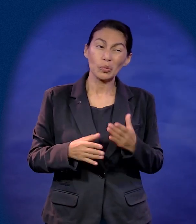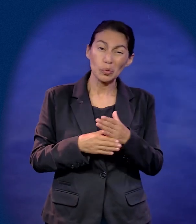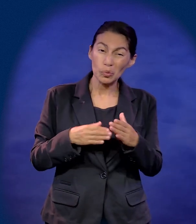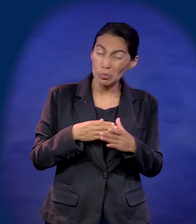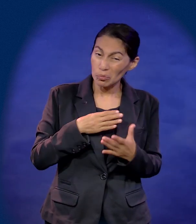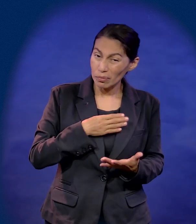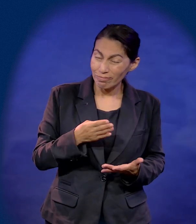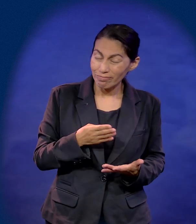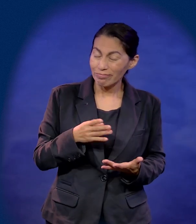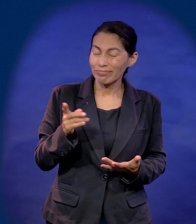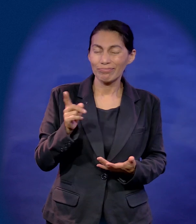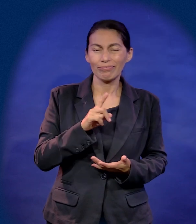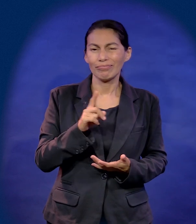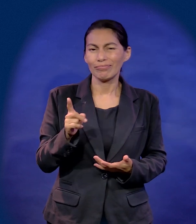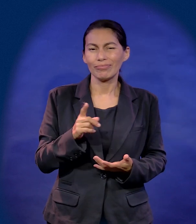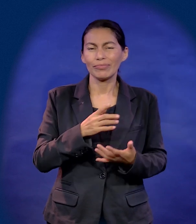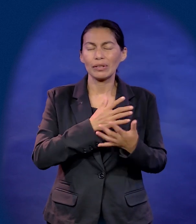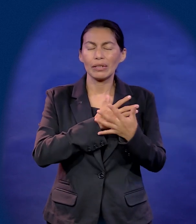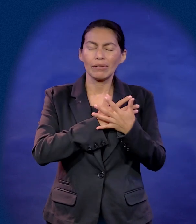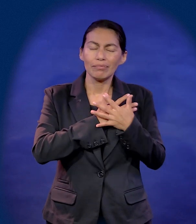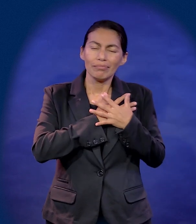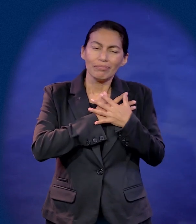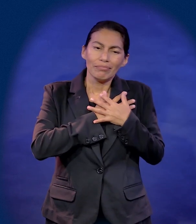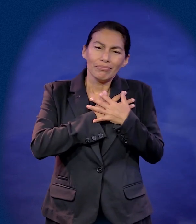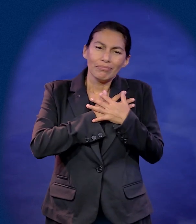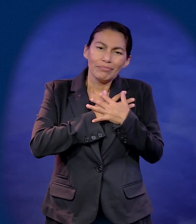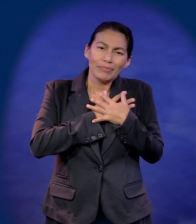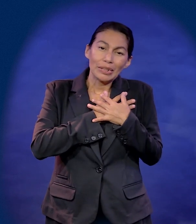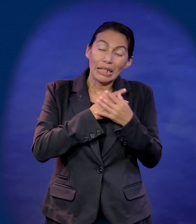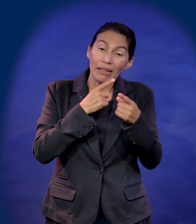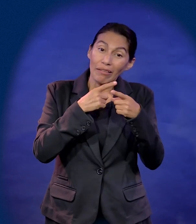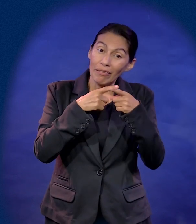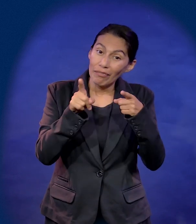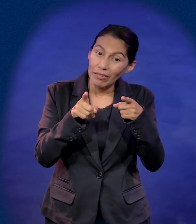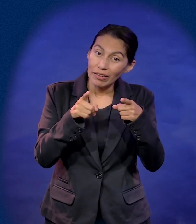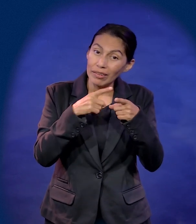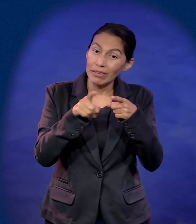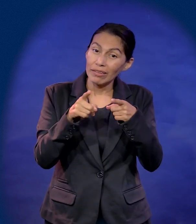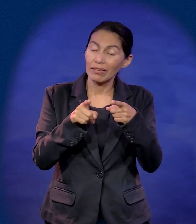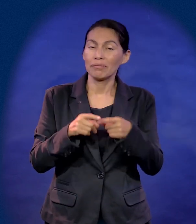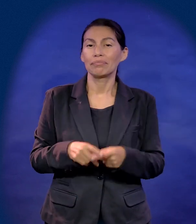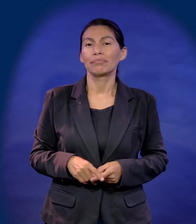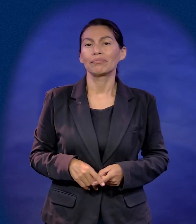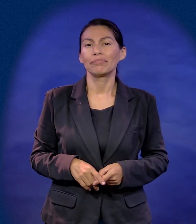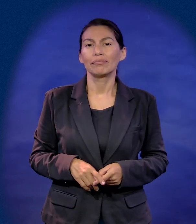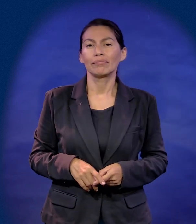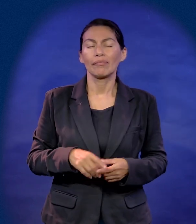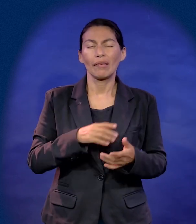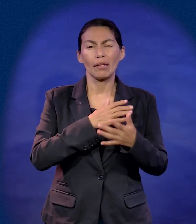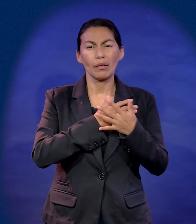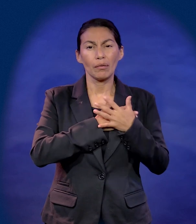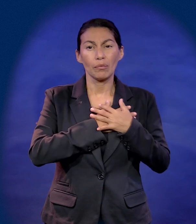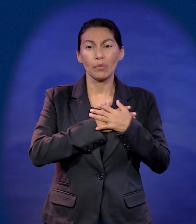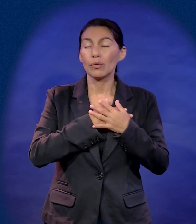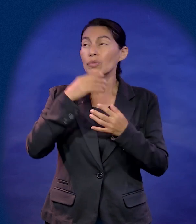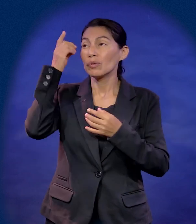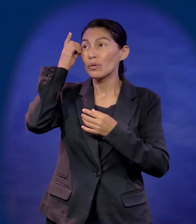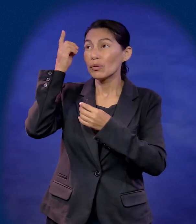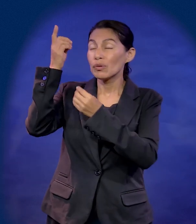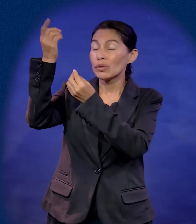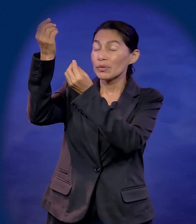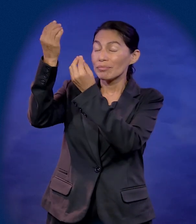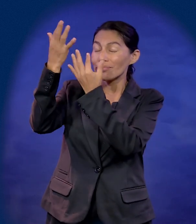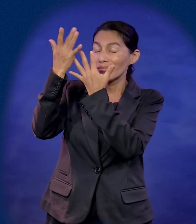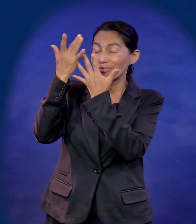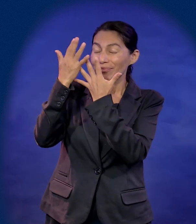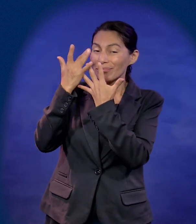Esa es una pasión que no deja cosas buenas. El amor es enteramente otra cosa. El amor es